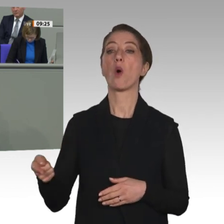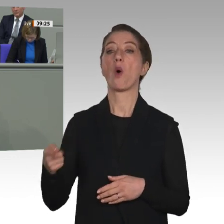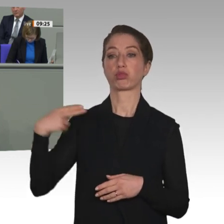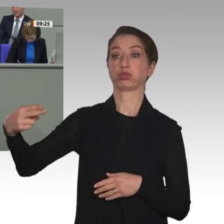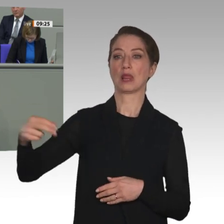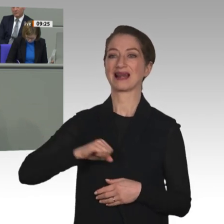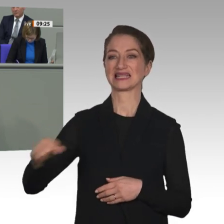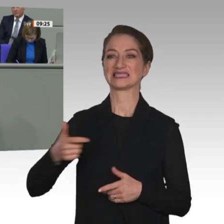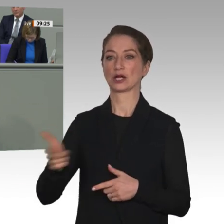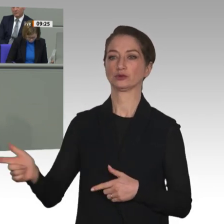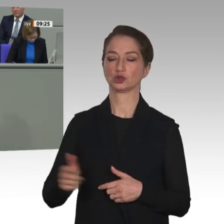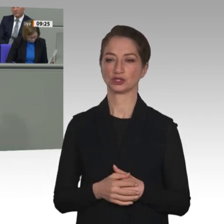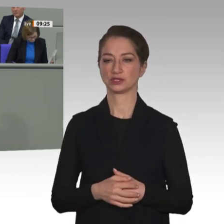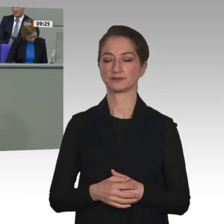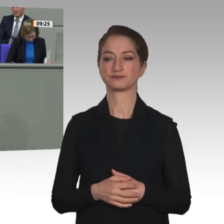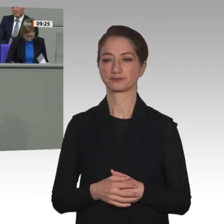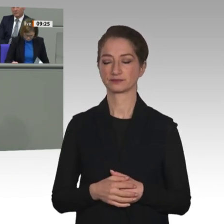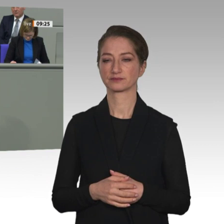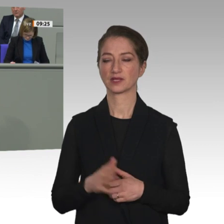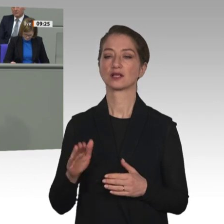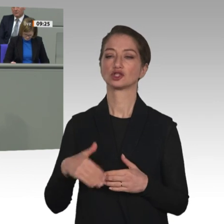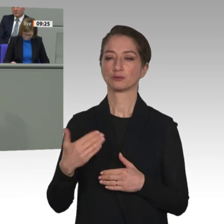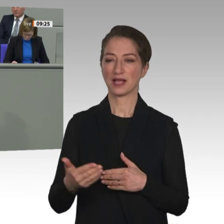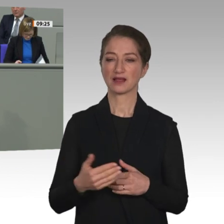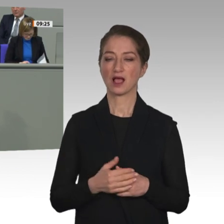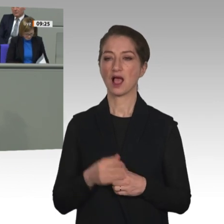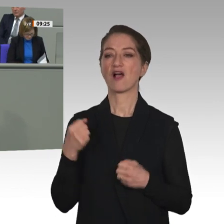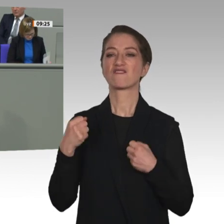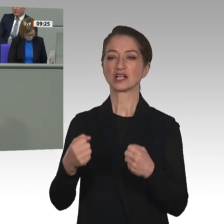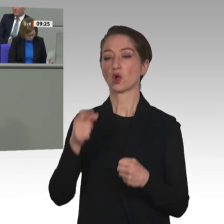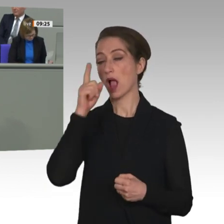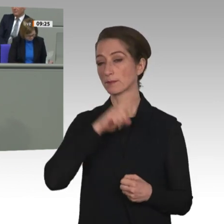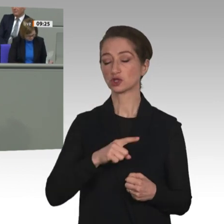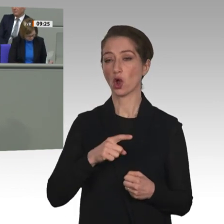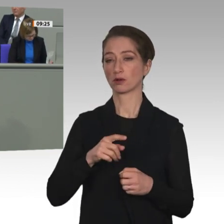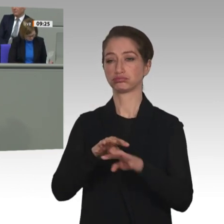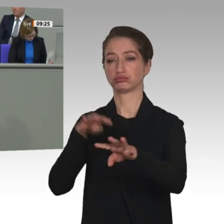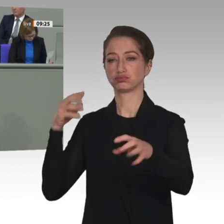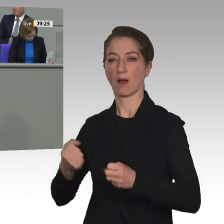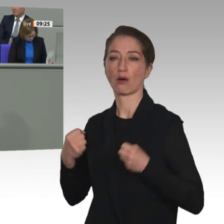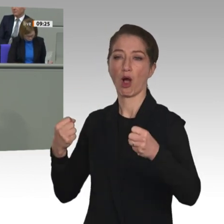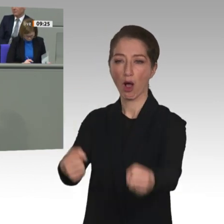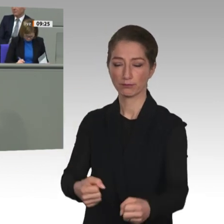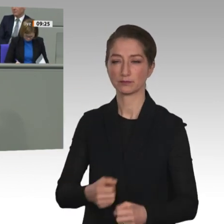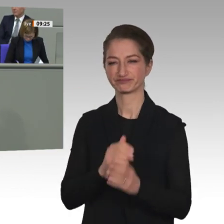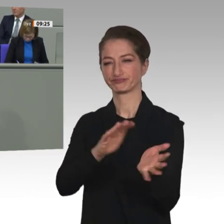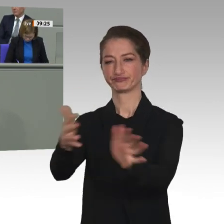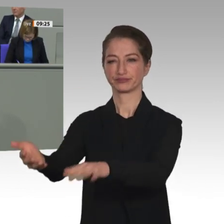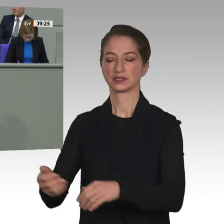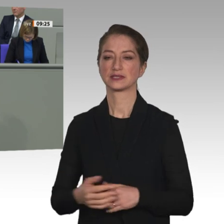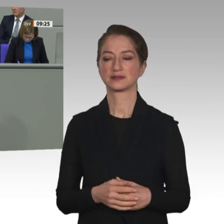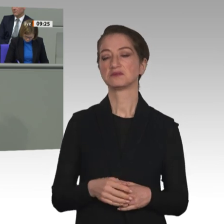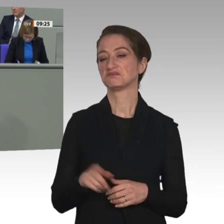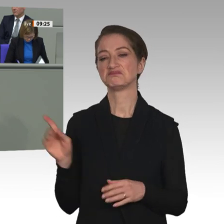Terrorismus. Rast dann Tage später wieder mein Fahrzeug absichtlich in eine Menschenmenge, geht das im Grundrauchen der